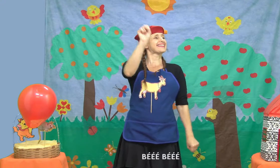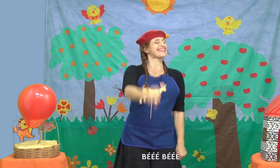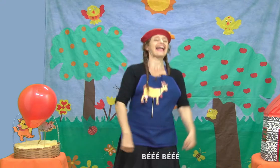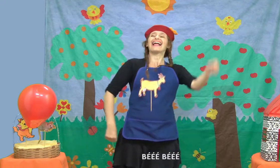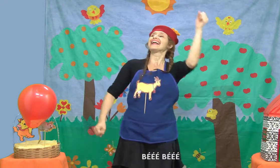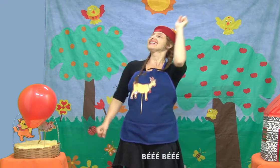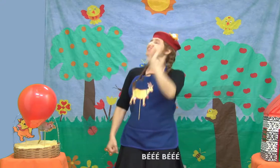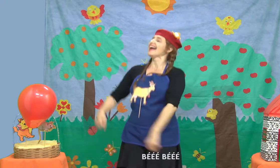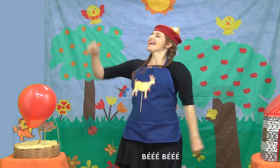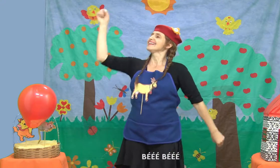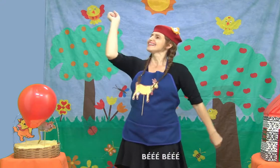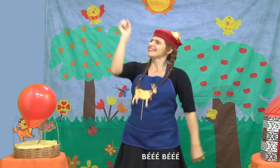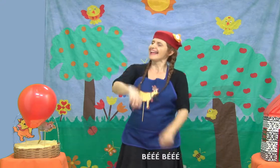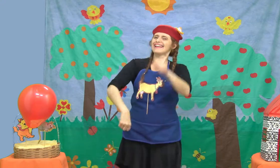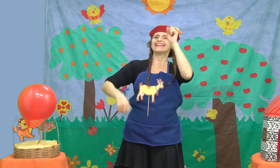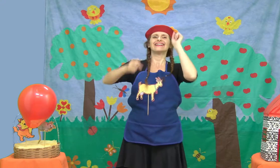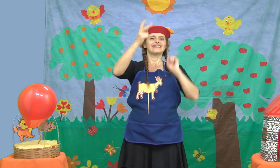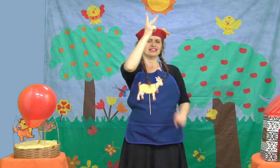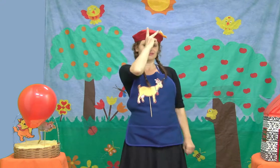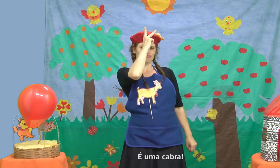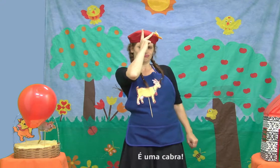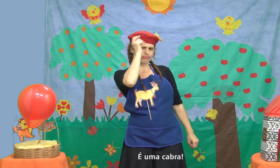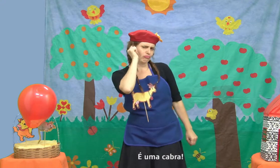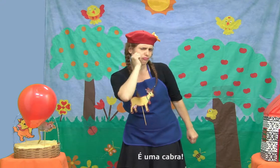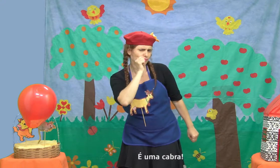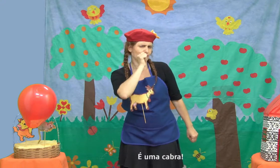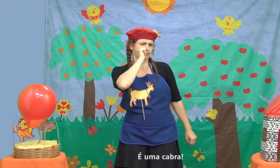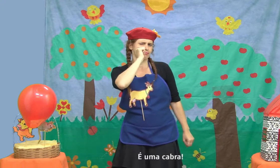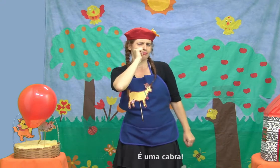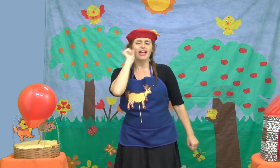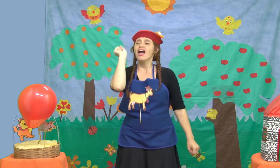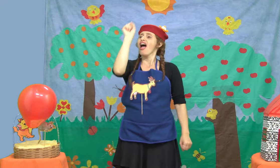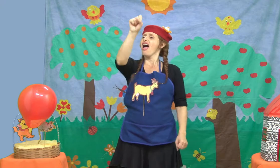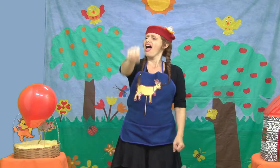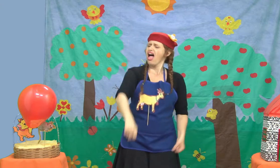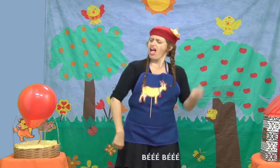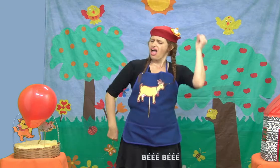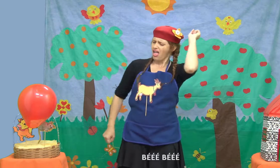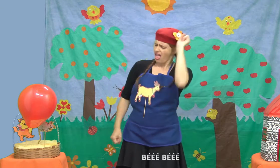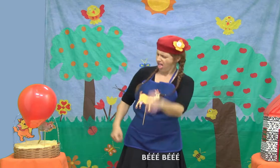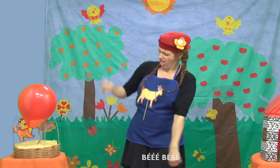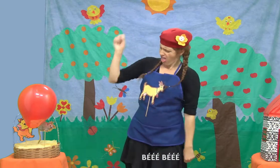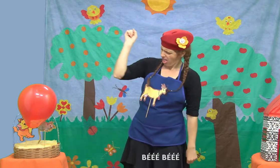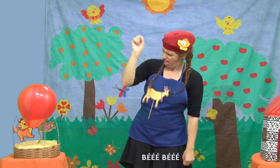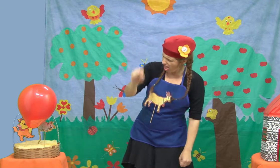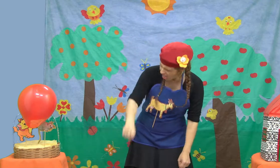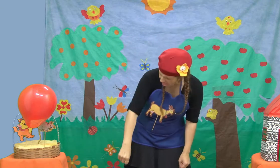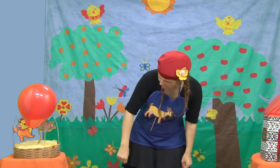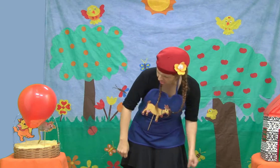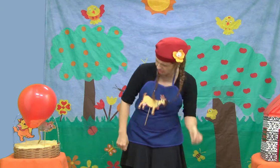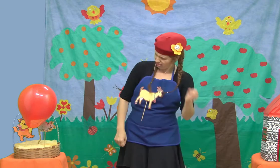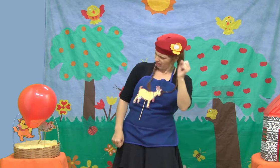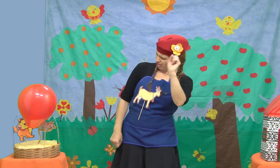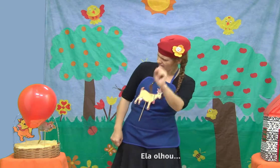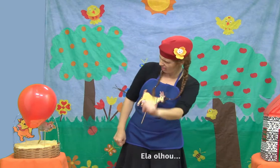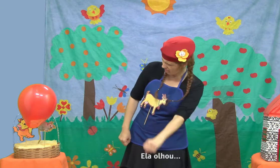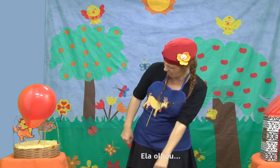an é é uma cabra não é bem ela